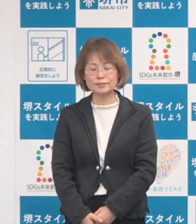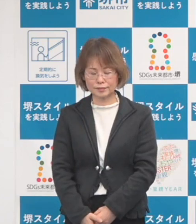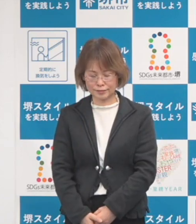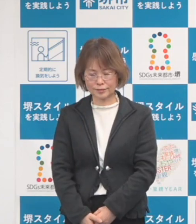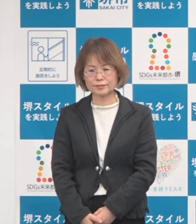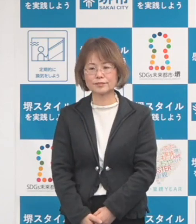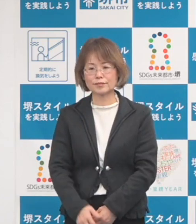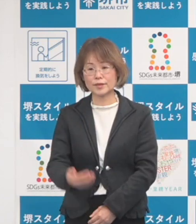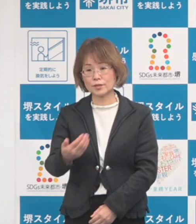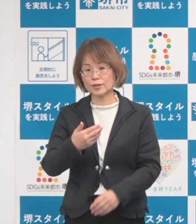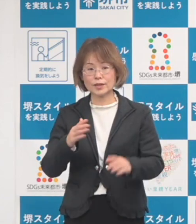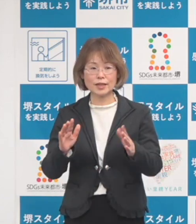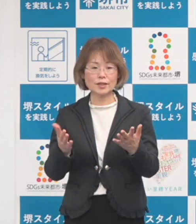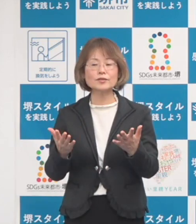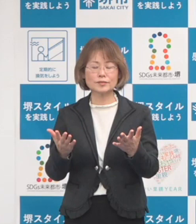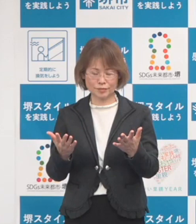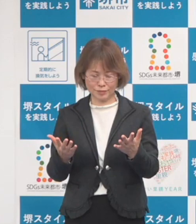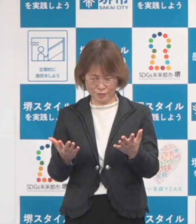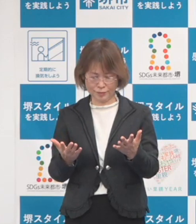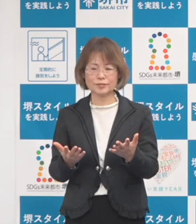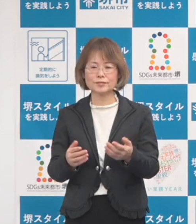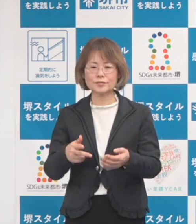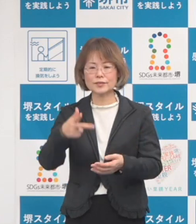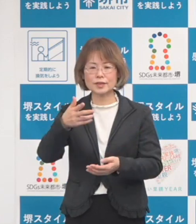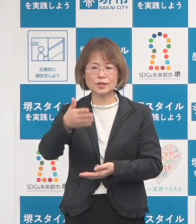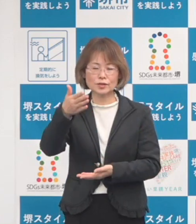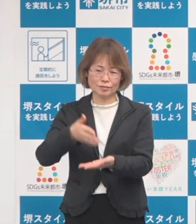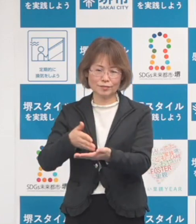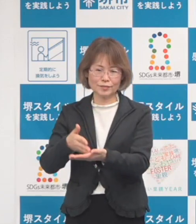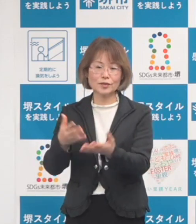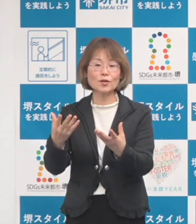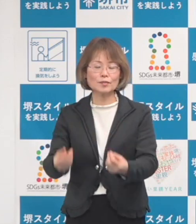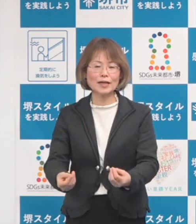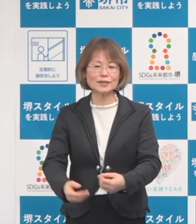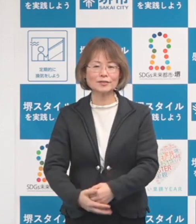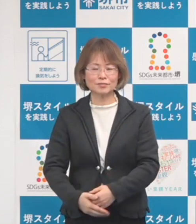それではご質問がないようですので、これにて市長記者会見を終了いたします。